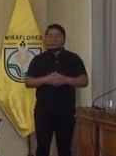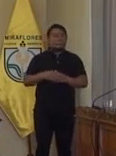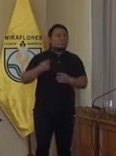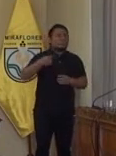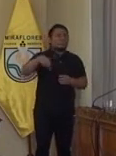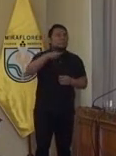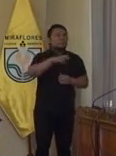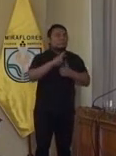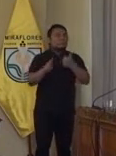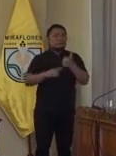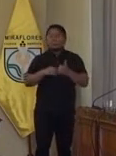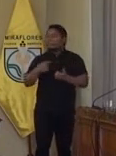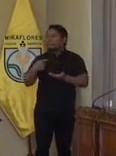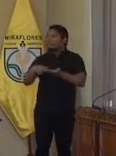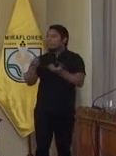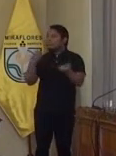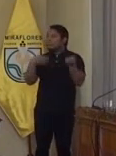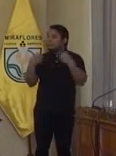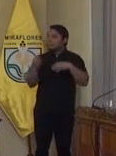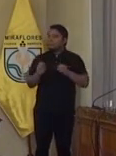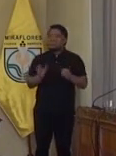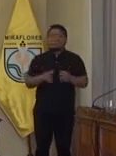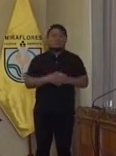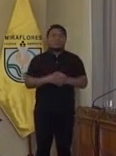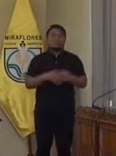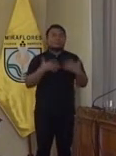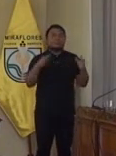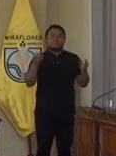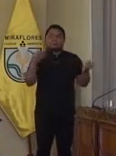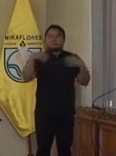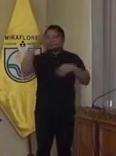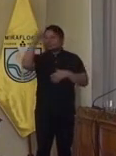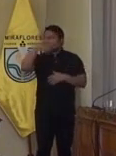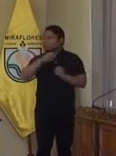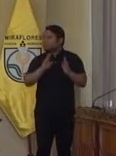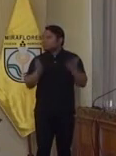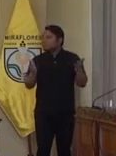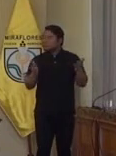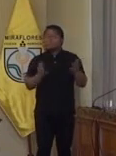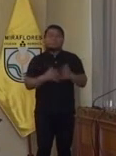Señores regidores, a debate. No habiendo ninguna intervención,